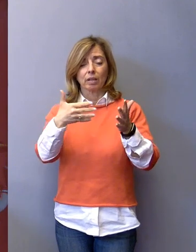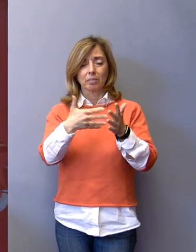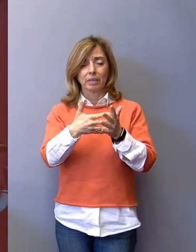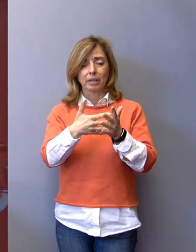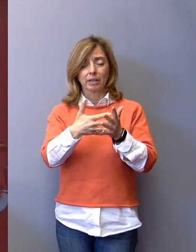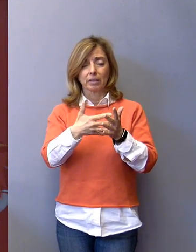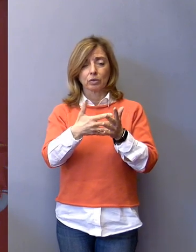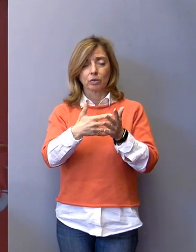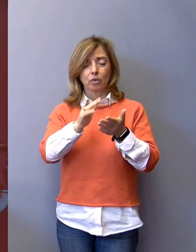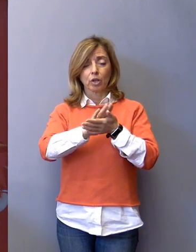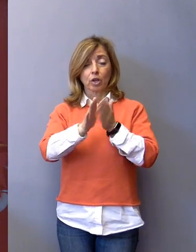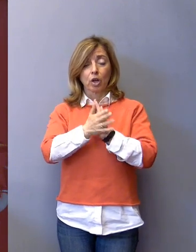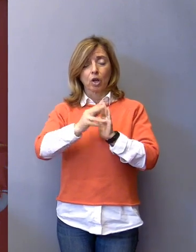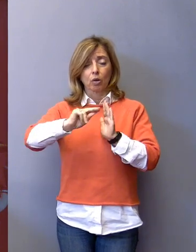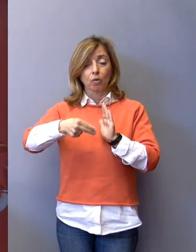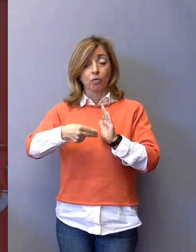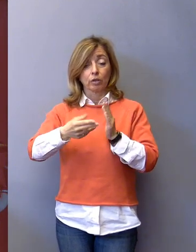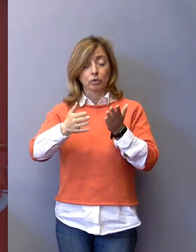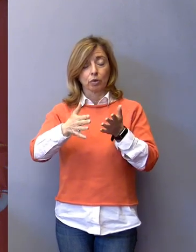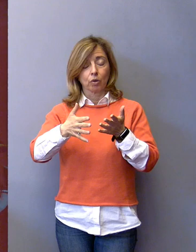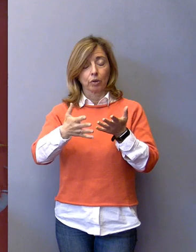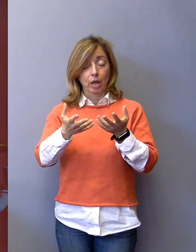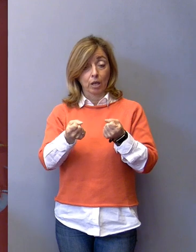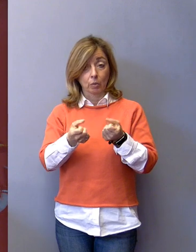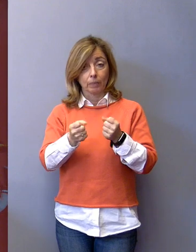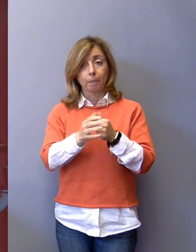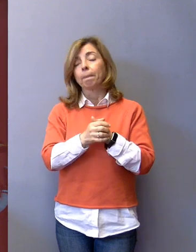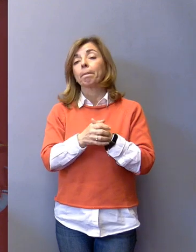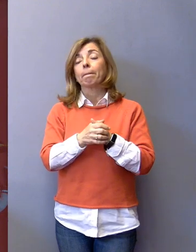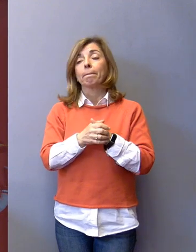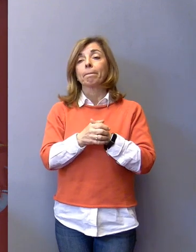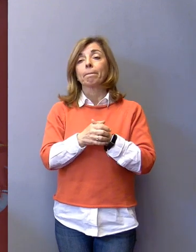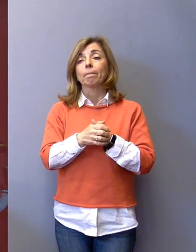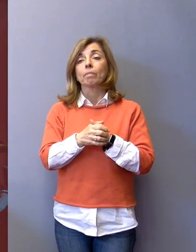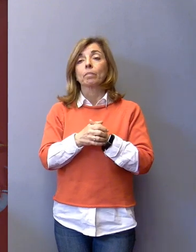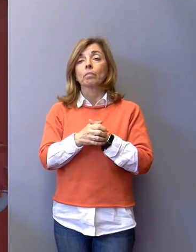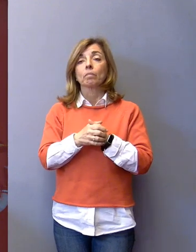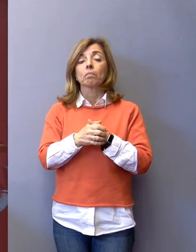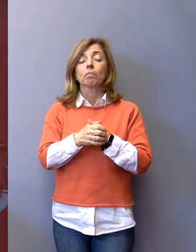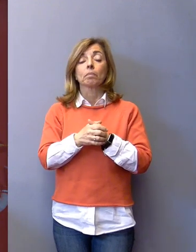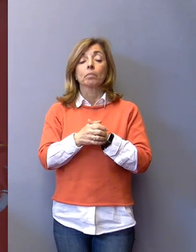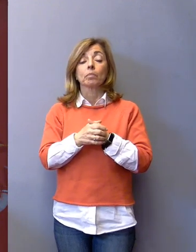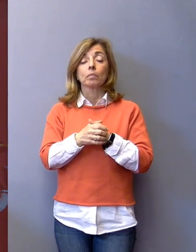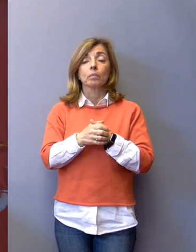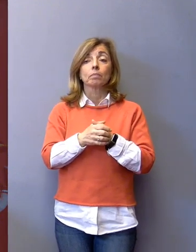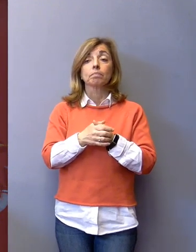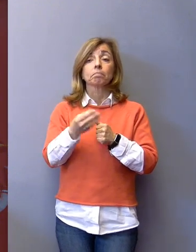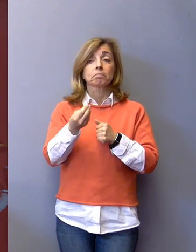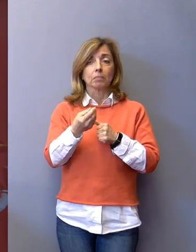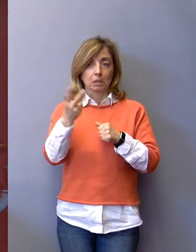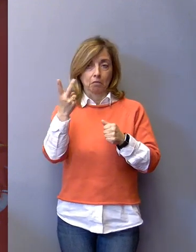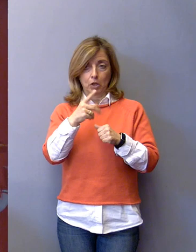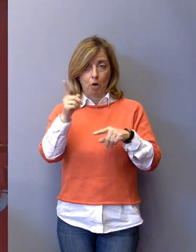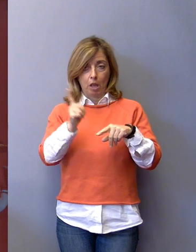relative convenzioni attuative perché effettivamente Appunto non non non vengono